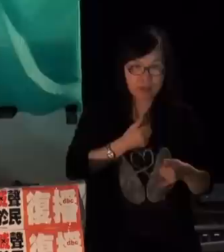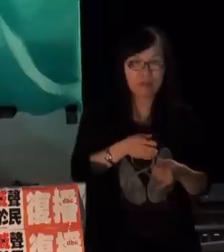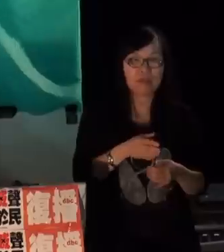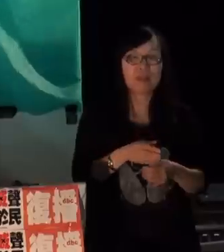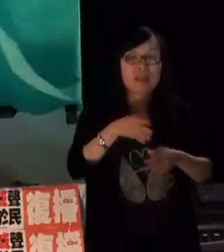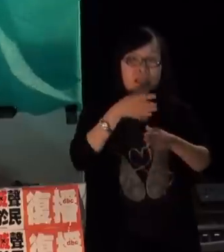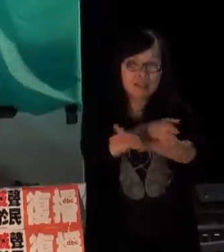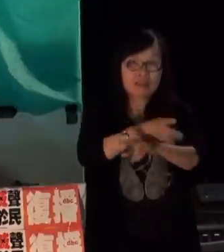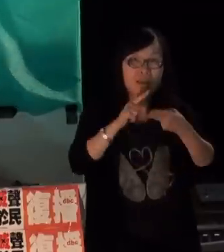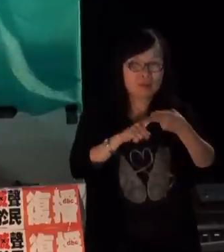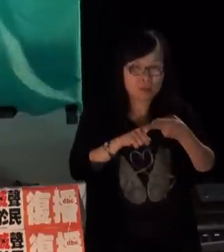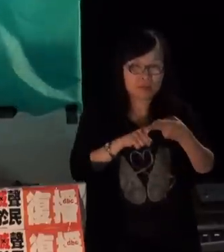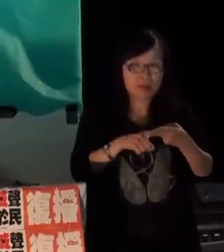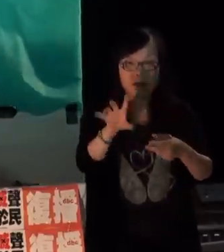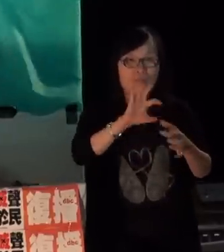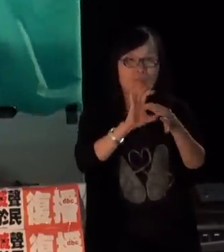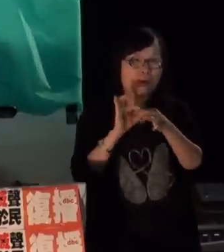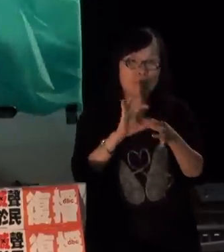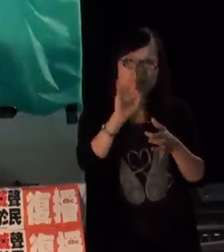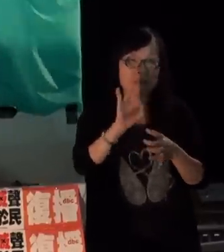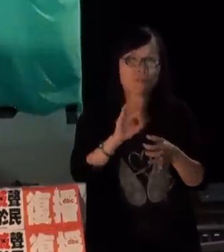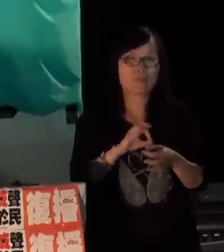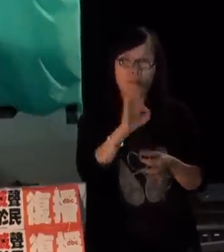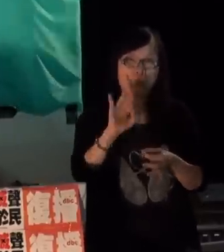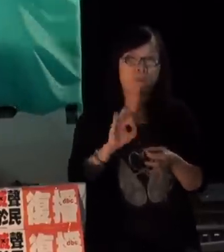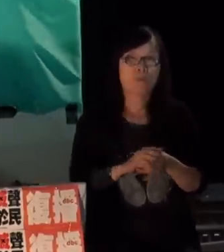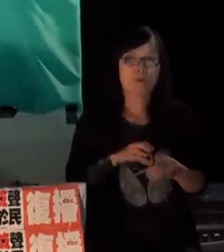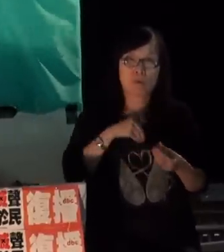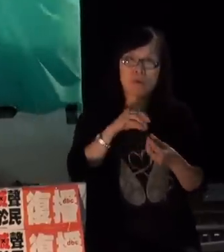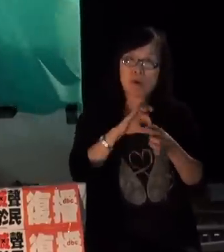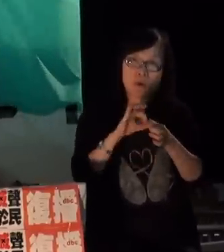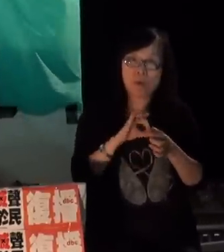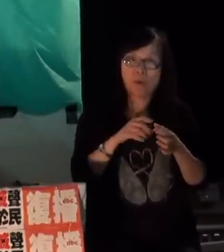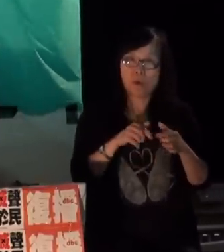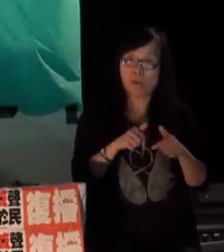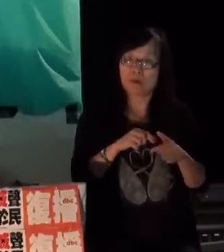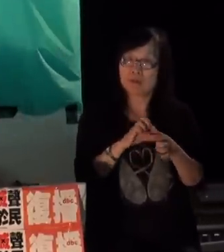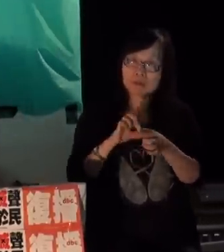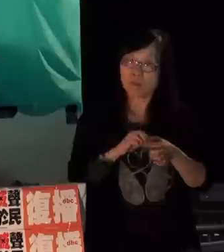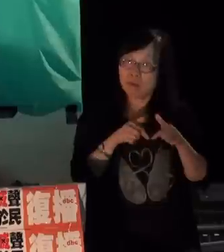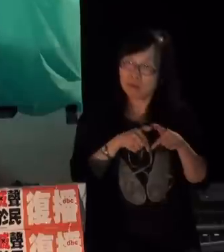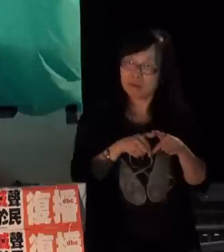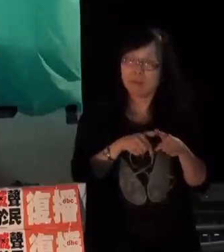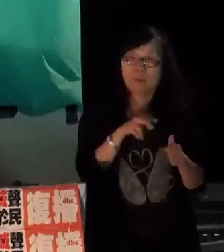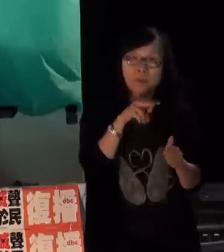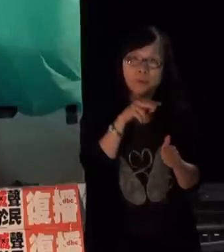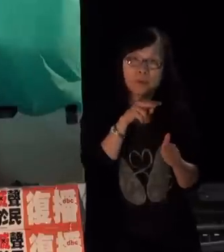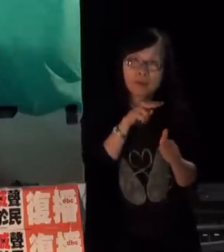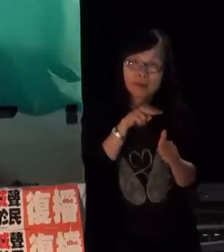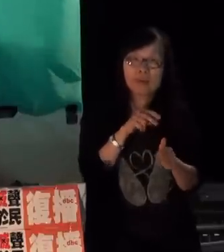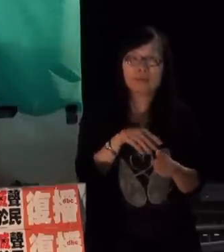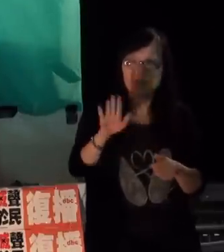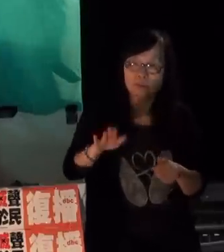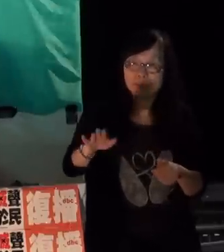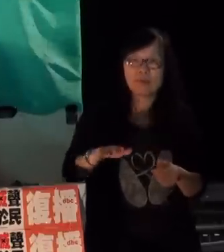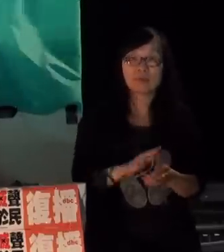嘅駐校社工，一係就唔關心，一係就冇時間關心啲學生，係咪？ 係， 都有可能 嘅。係啊， 有時理唔到， 因為為咗